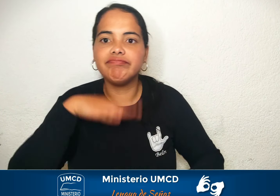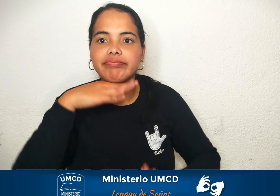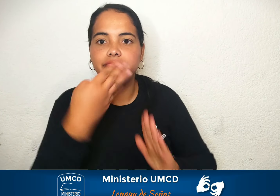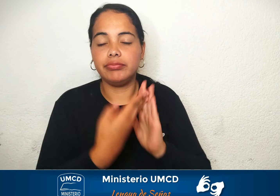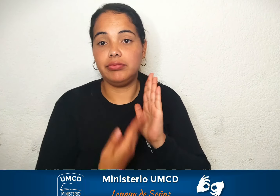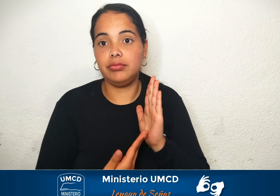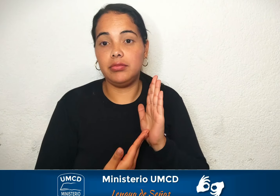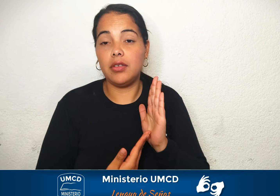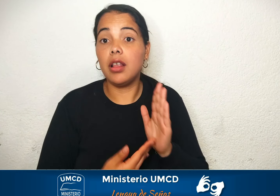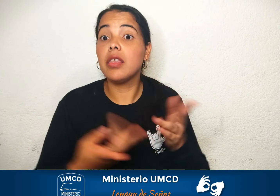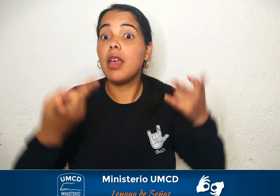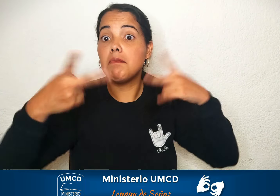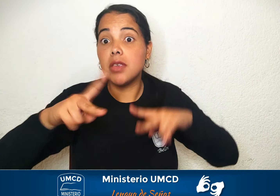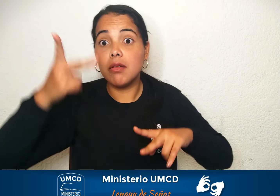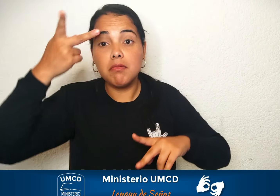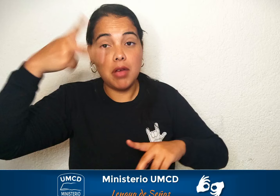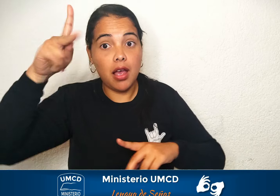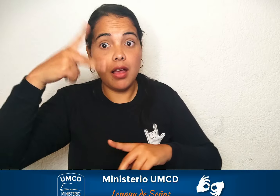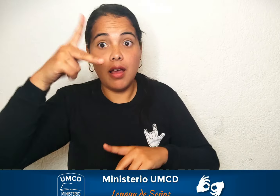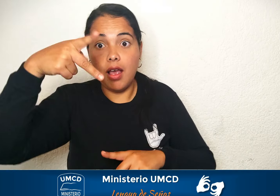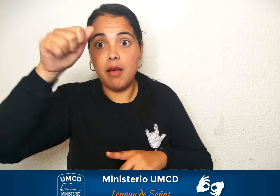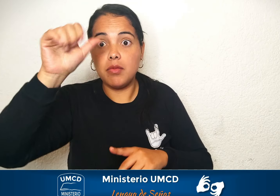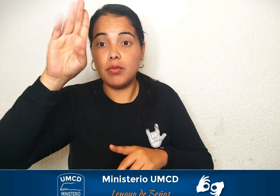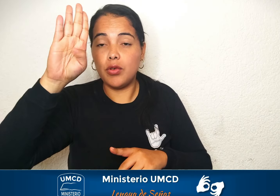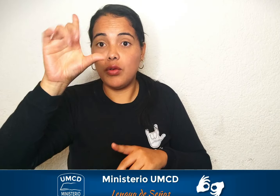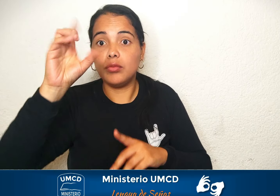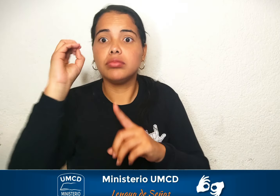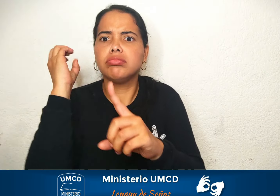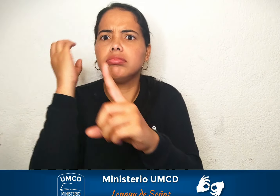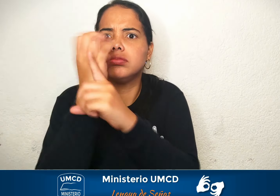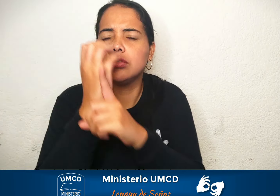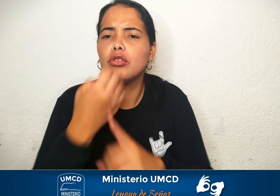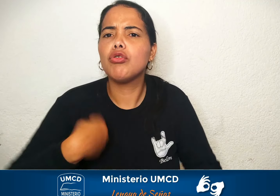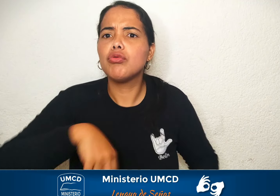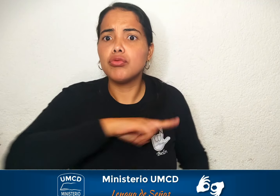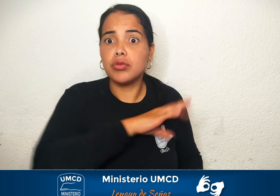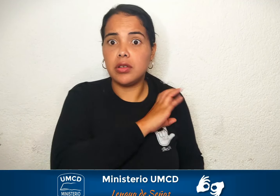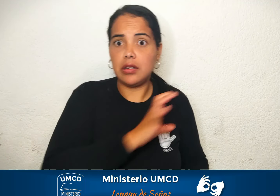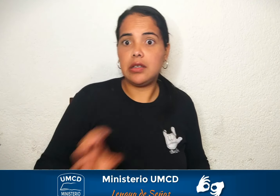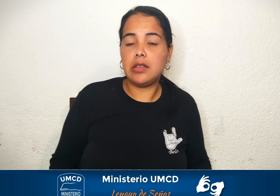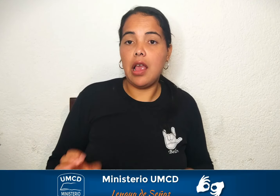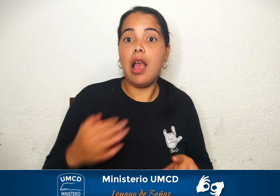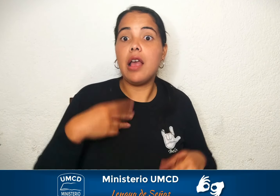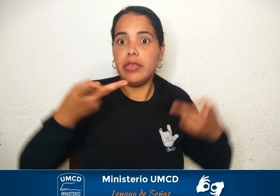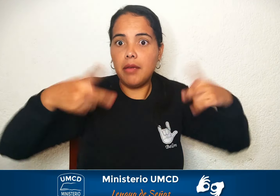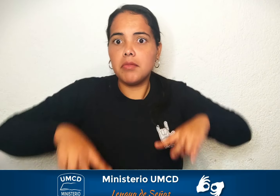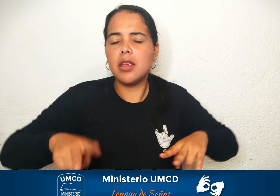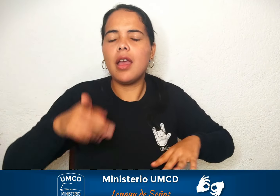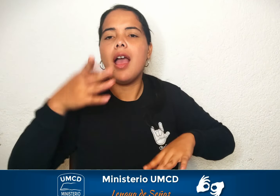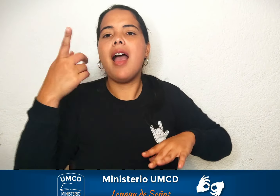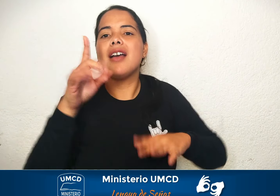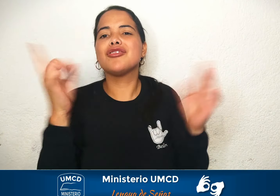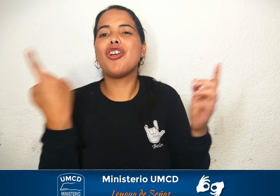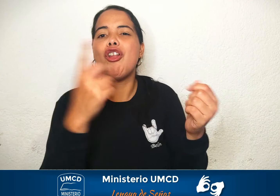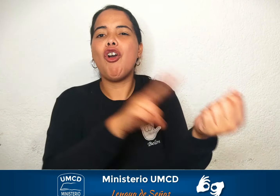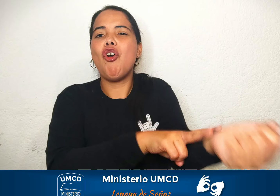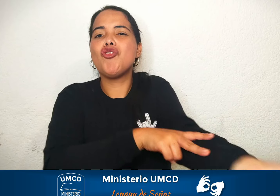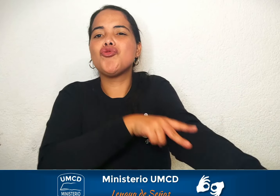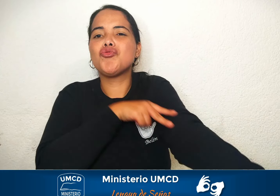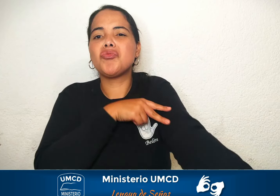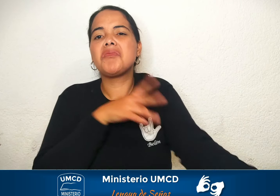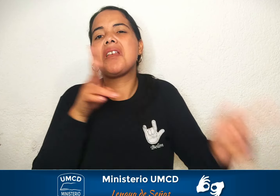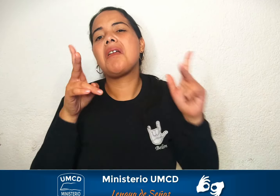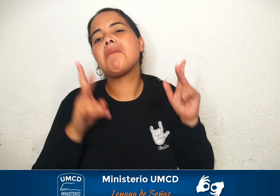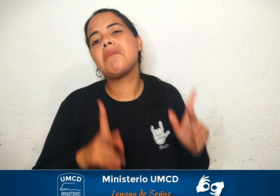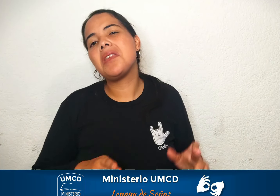de las manifestaciones a las cuales Pablo llama la atención es la manera como los creyentes en la iglesia en Corintio se estaban afiliando de